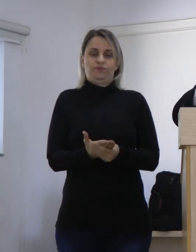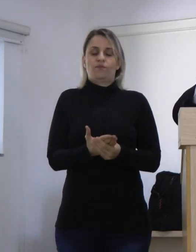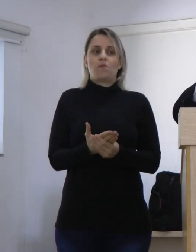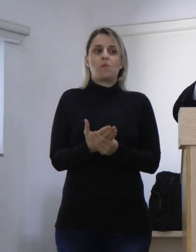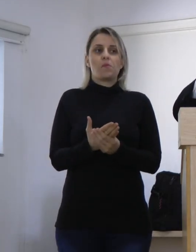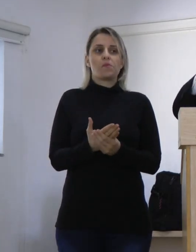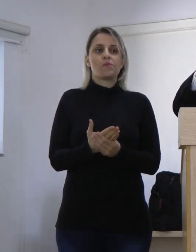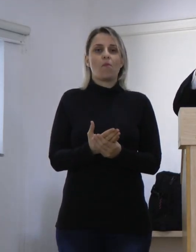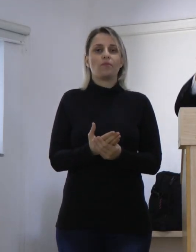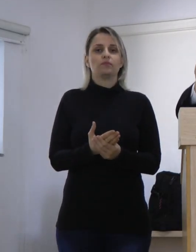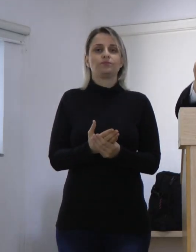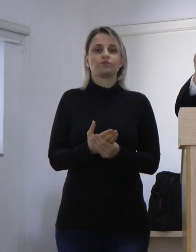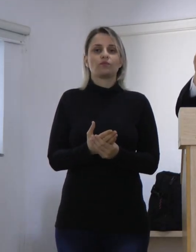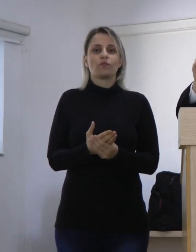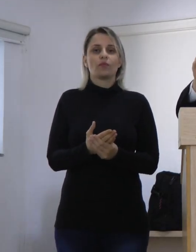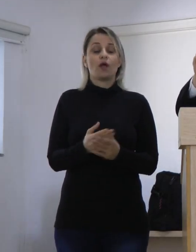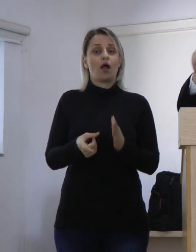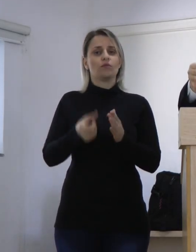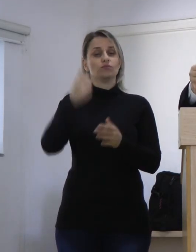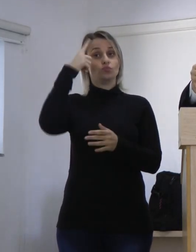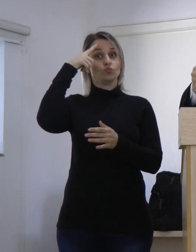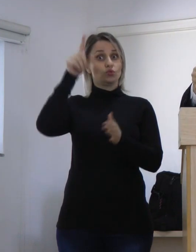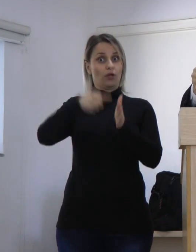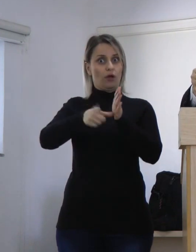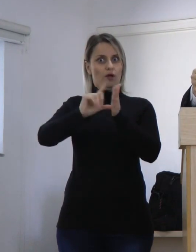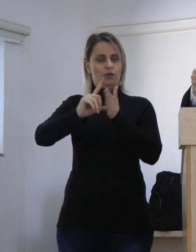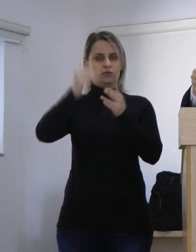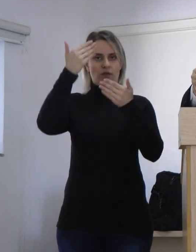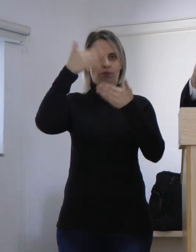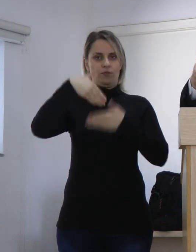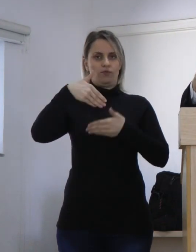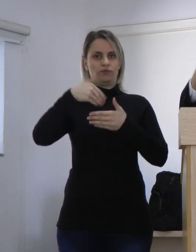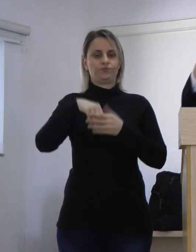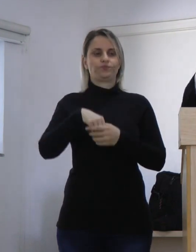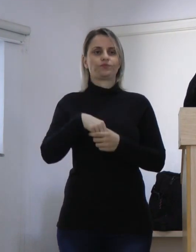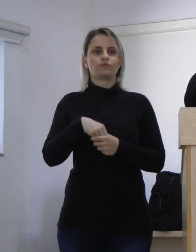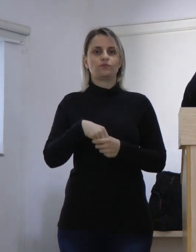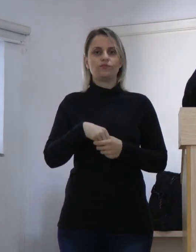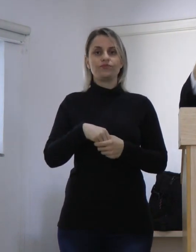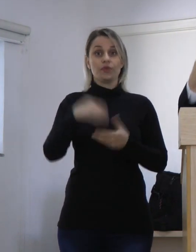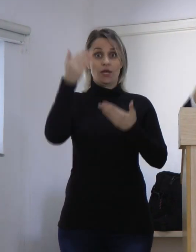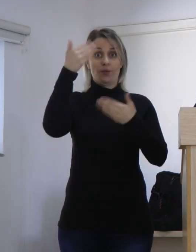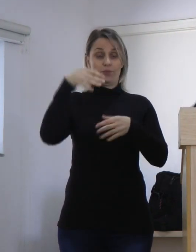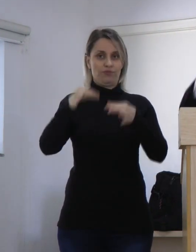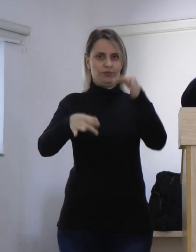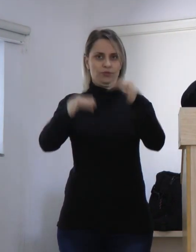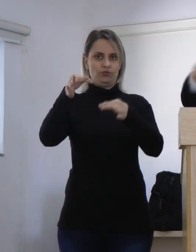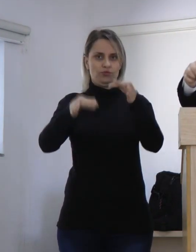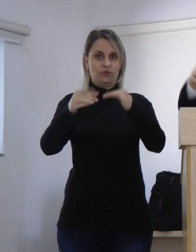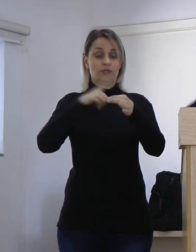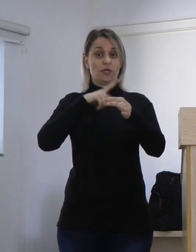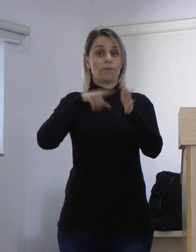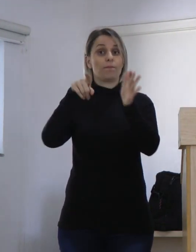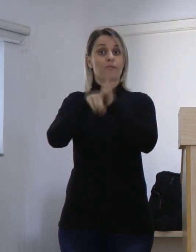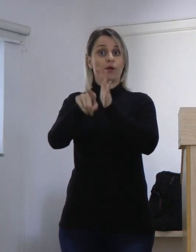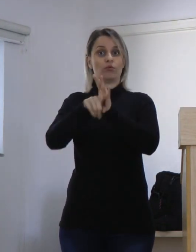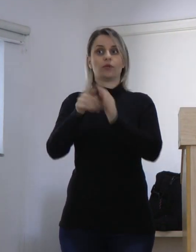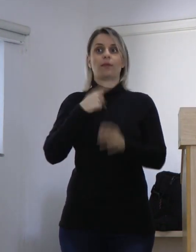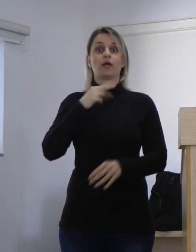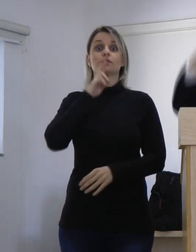Quando chegou a véspera da prova oral, a prova para juiz tem perguntas orais, que são sorteadas na